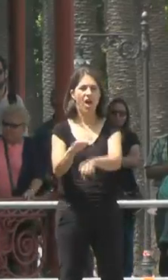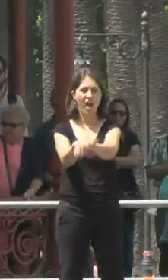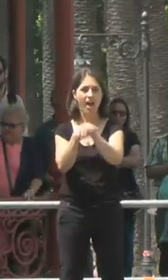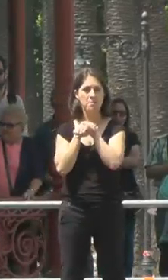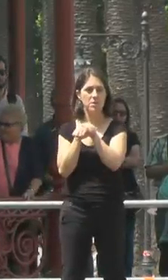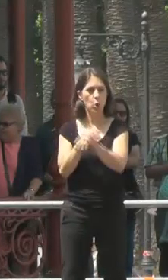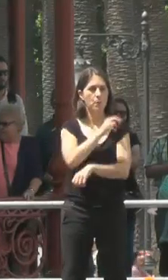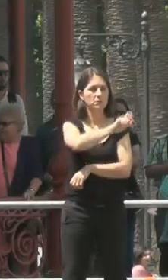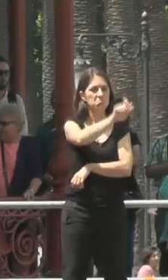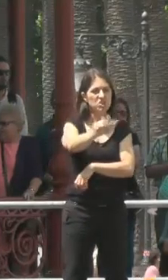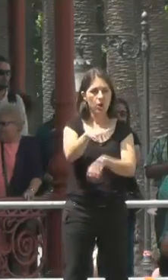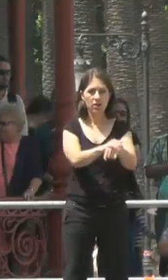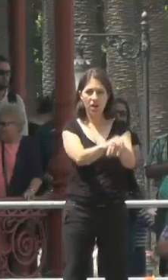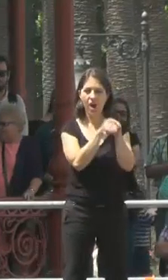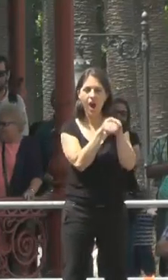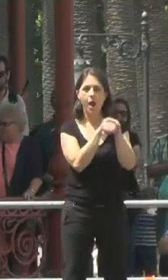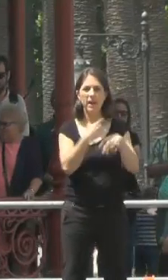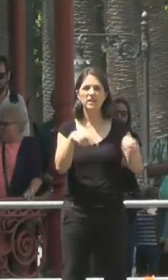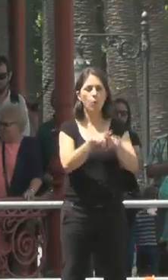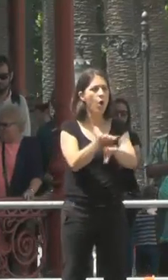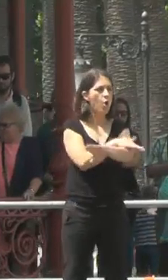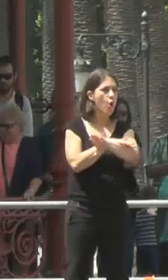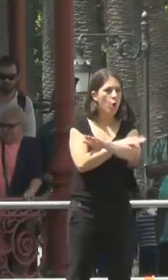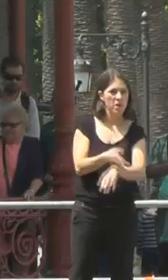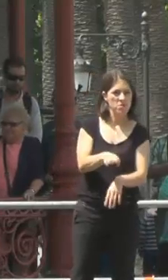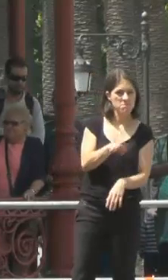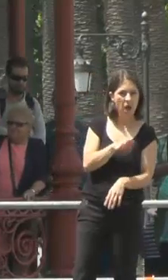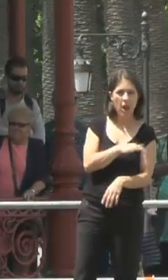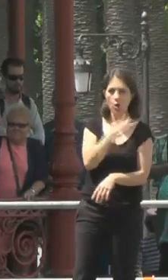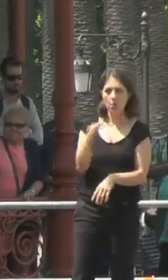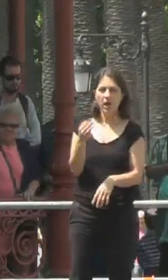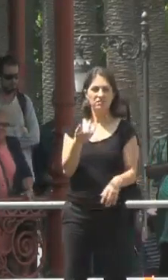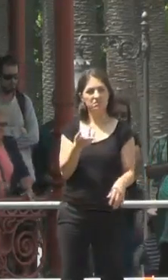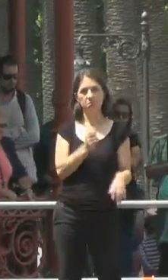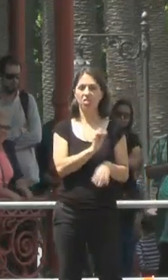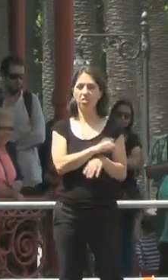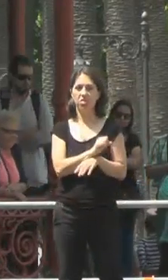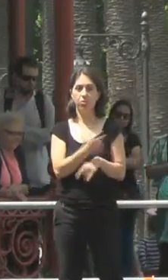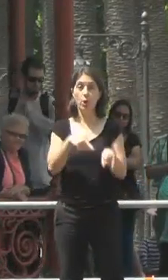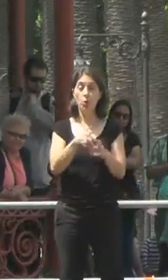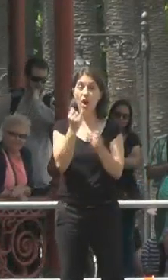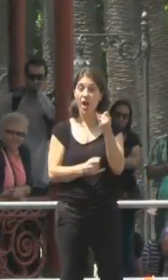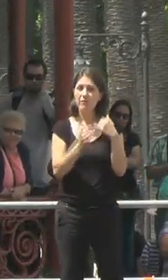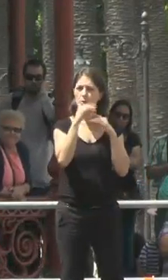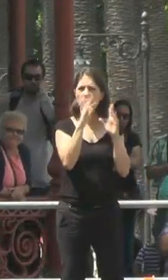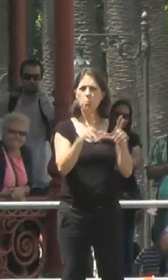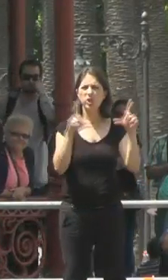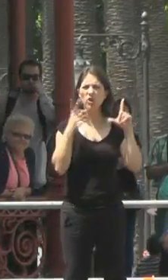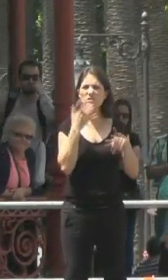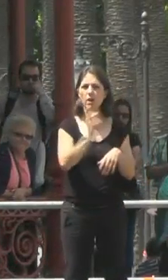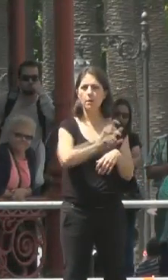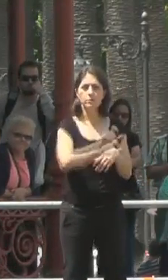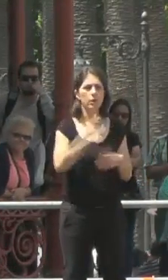las personas, un gobierno que no sea cruel e indolente, sino que ponga en el centro al ser humano, su dignidad y sus